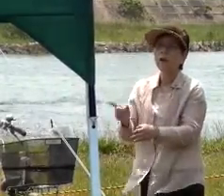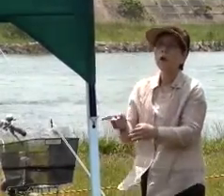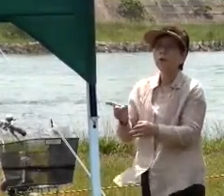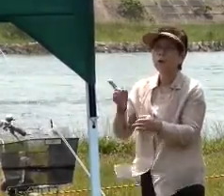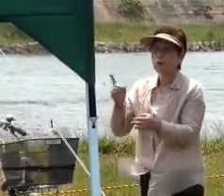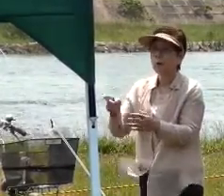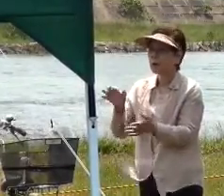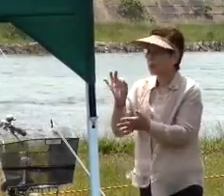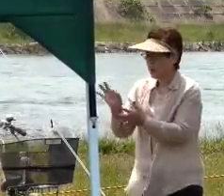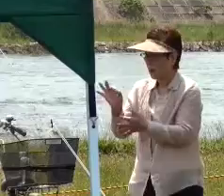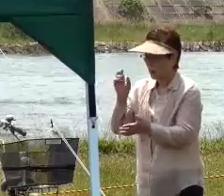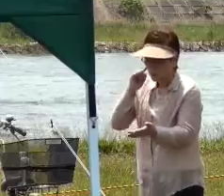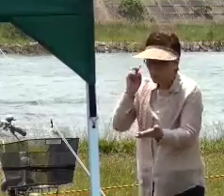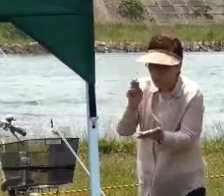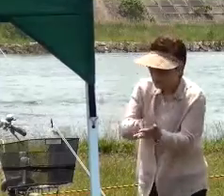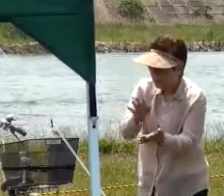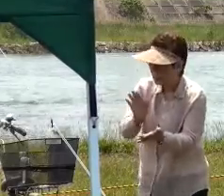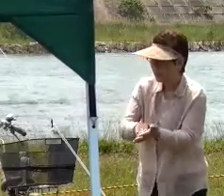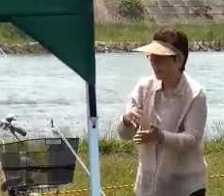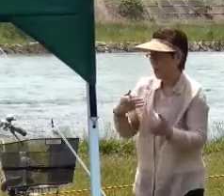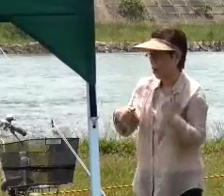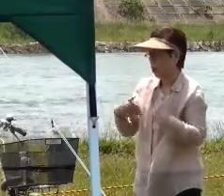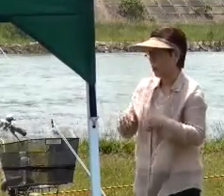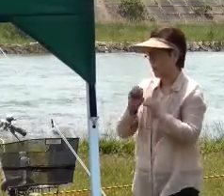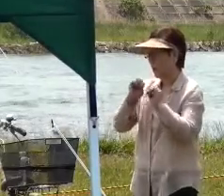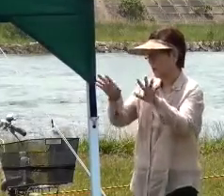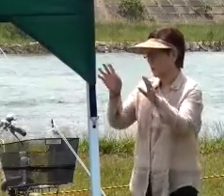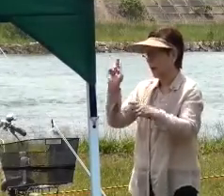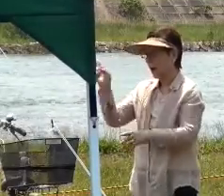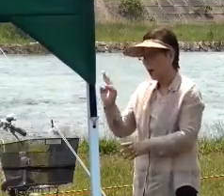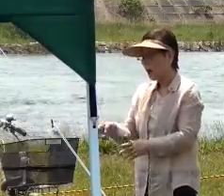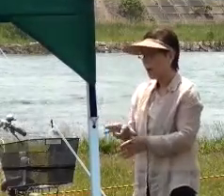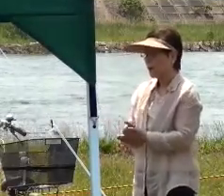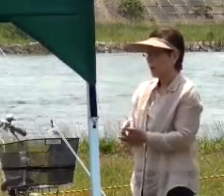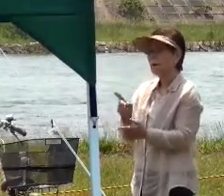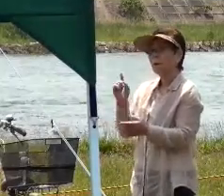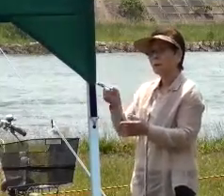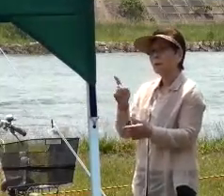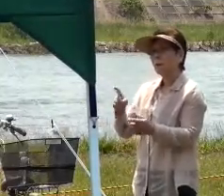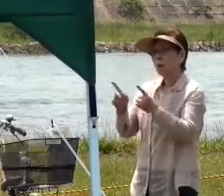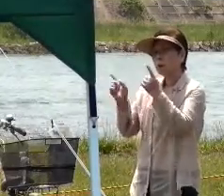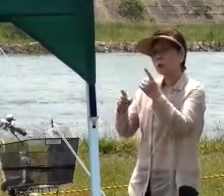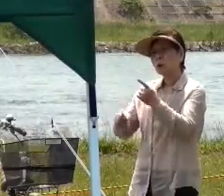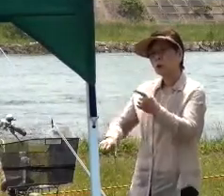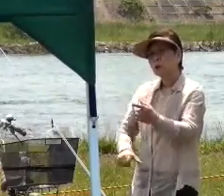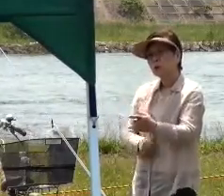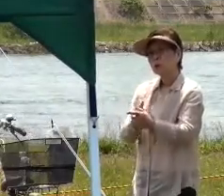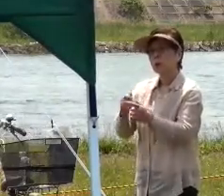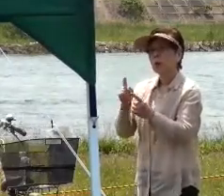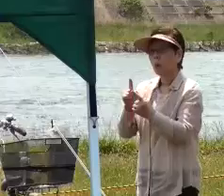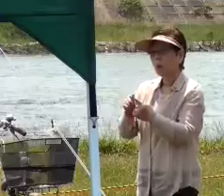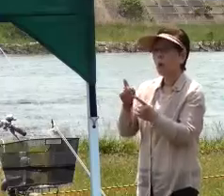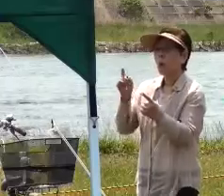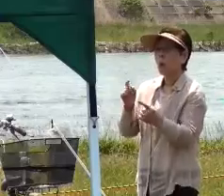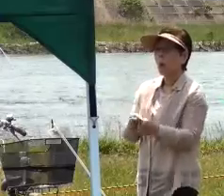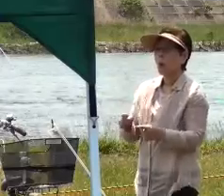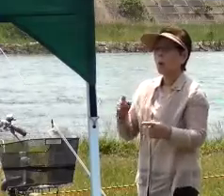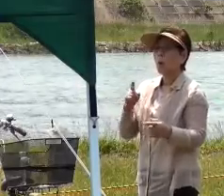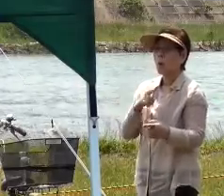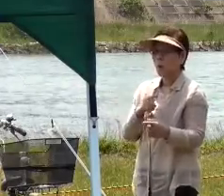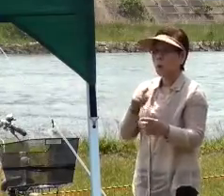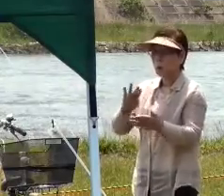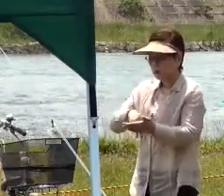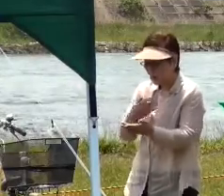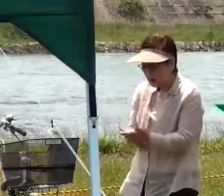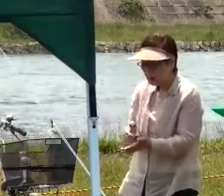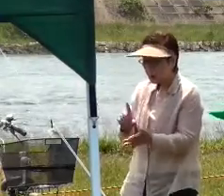ださいと言うであろう。言っておくが、このように一人の罪人が悔い改めれば神の天使たちの間